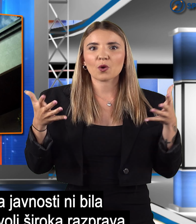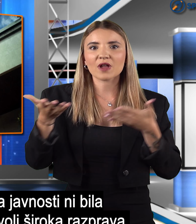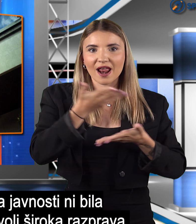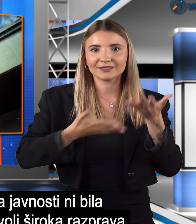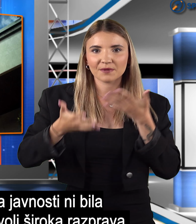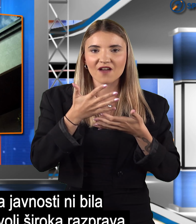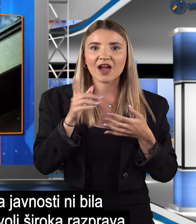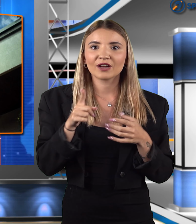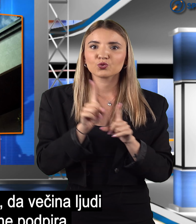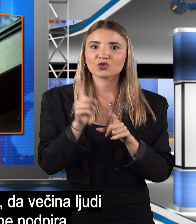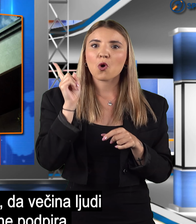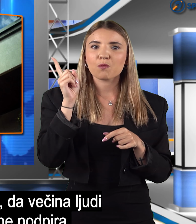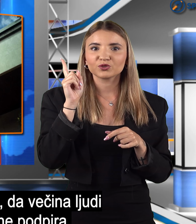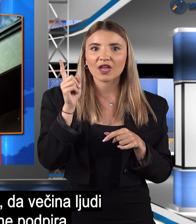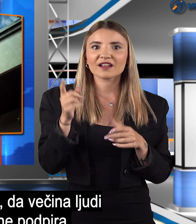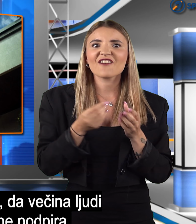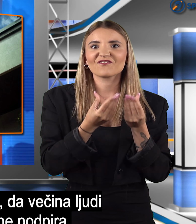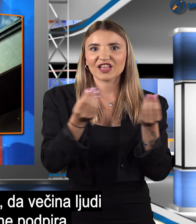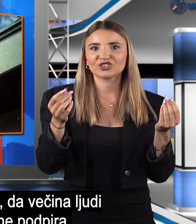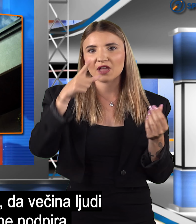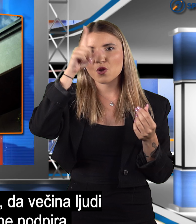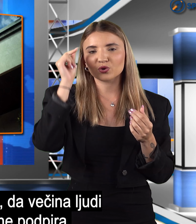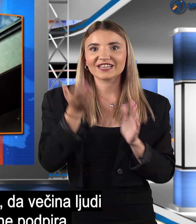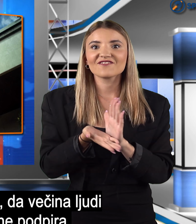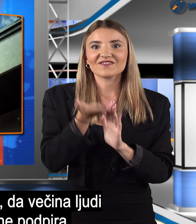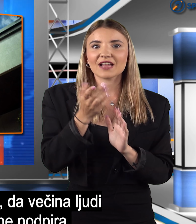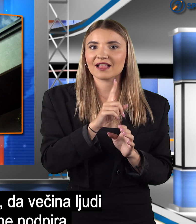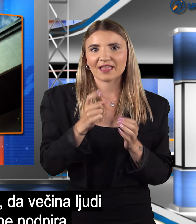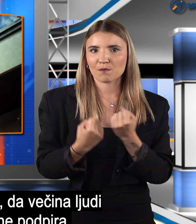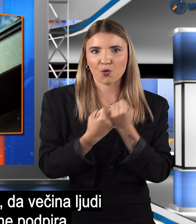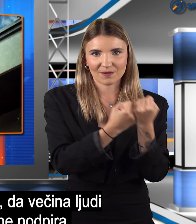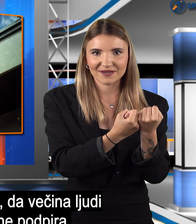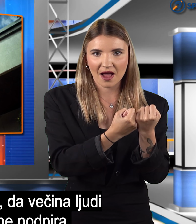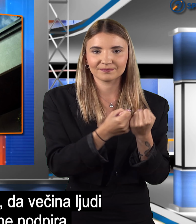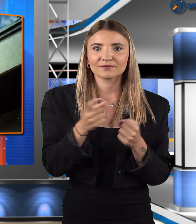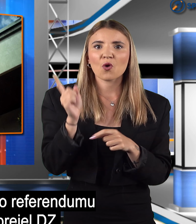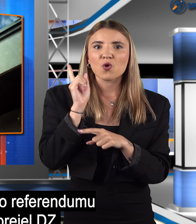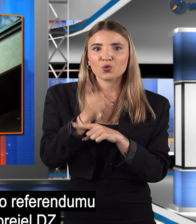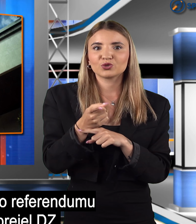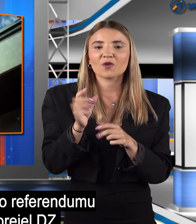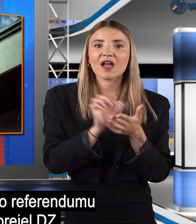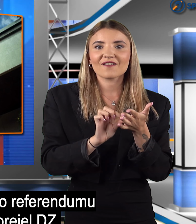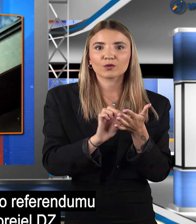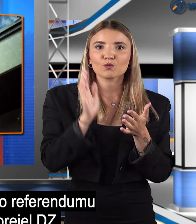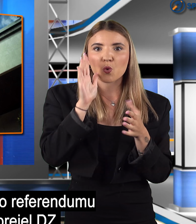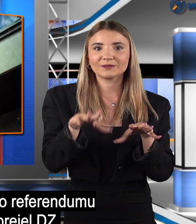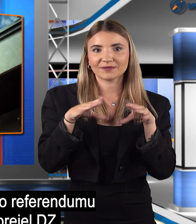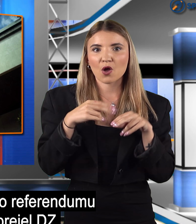široka razprava in opozarja, da večina ljudi dviga ne podpira. Odločitev o referendumu bo sprejel DZ.